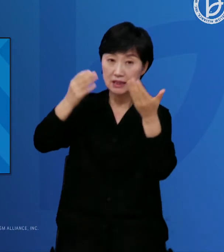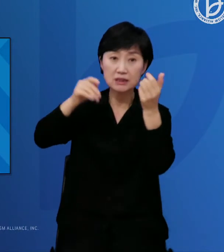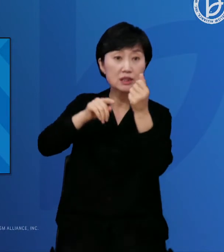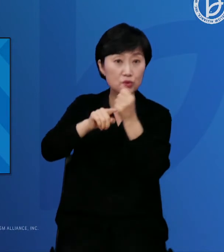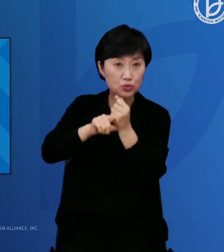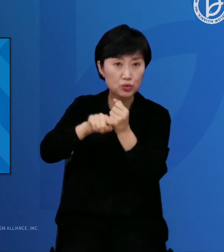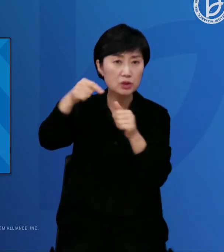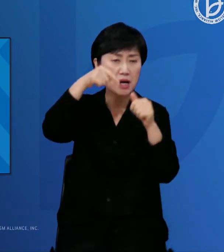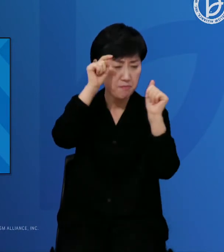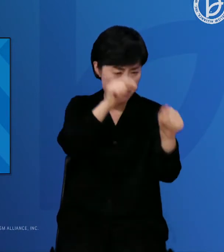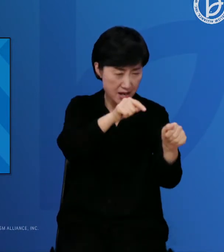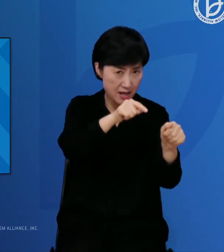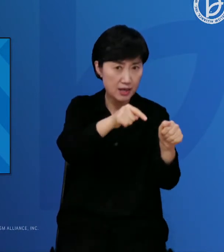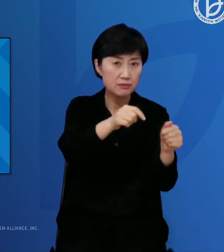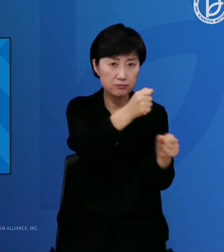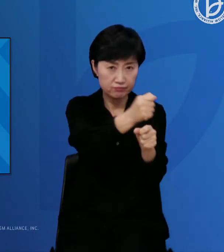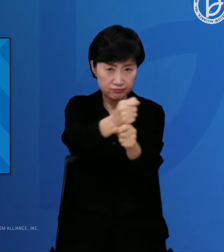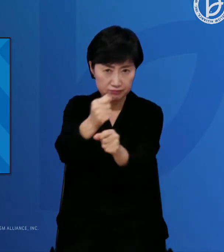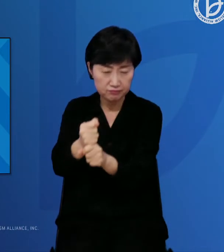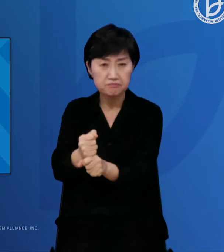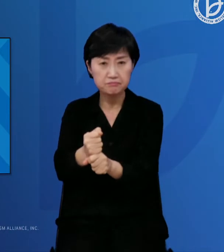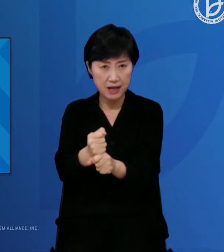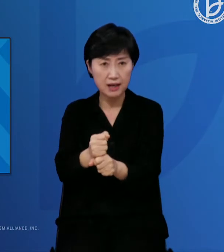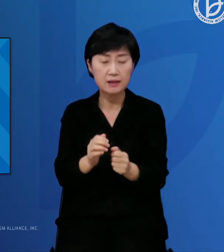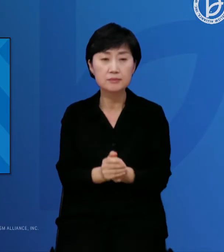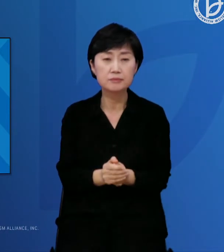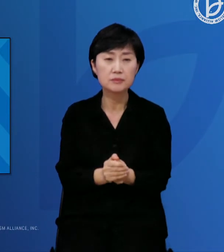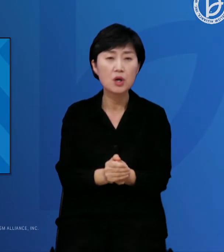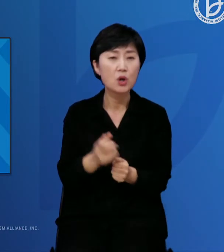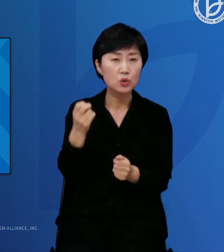그가 명령하심으로 지음을 받았음이로다.